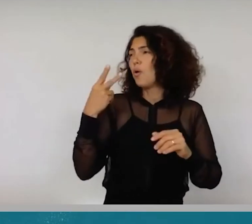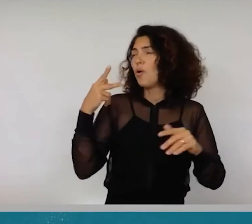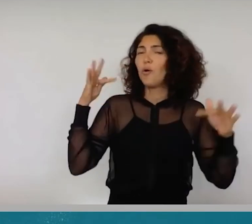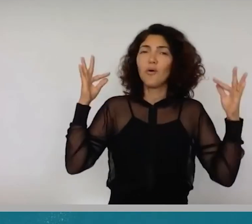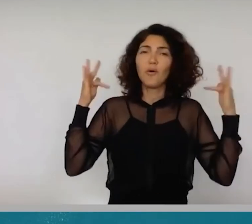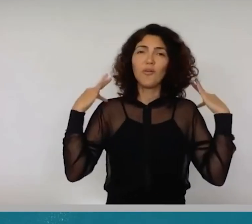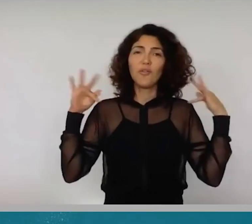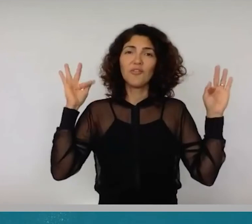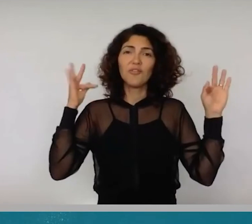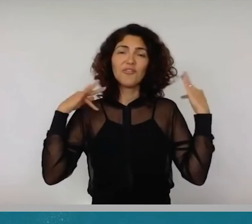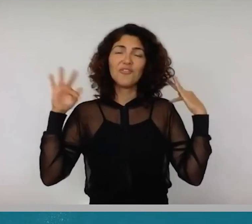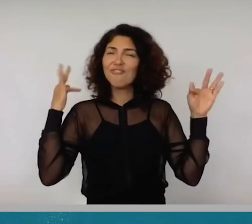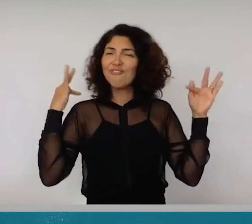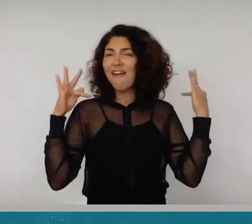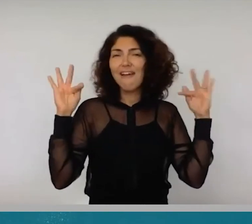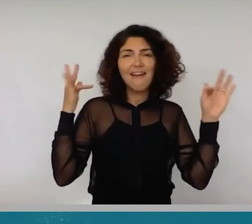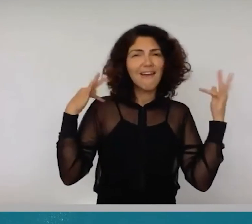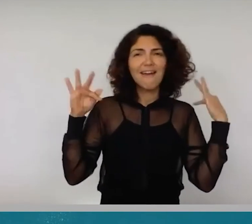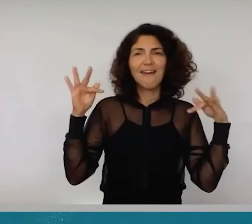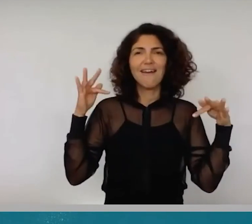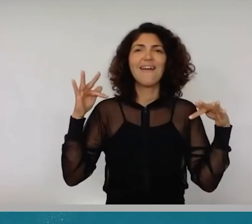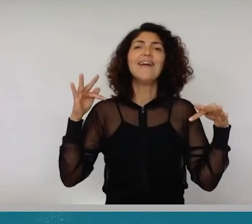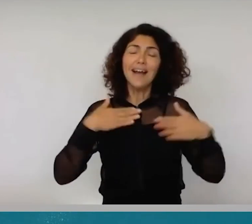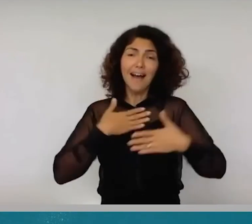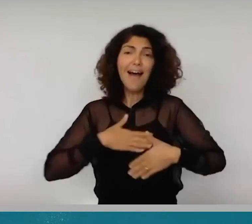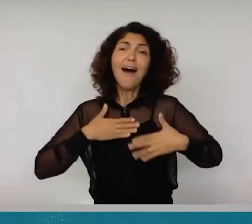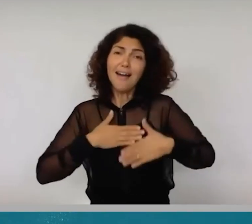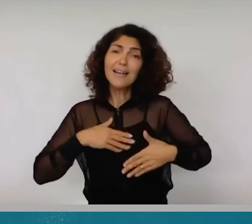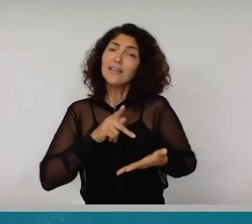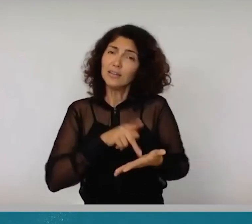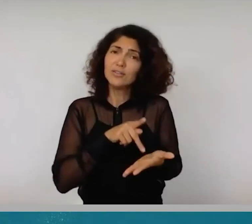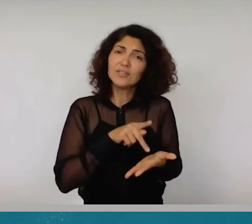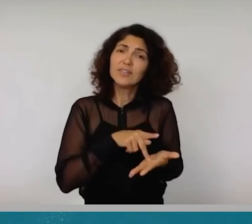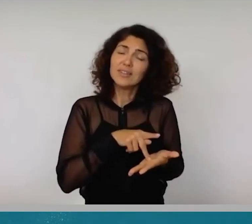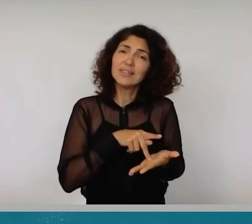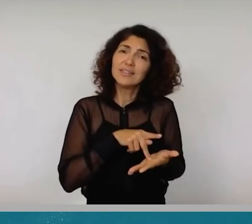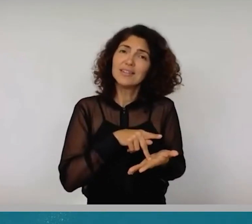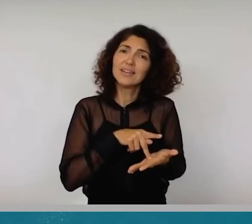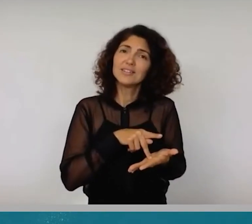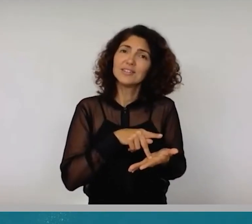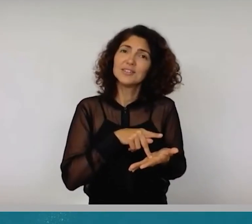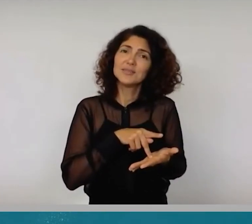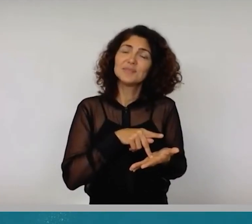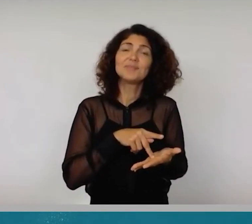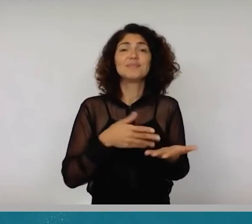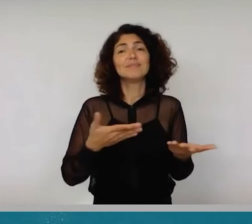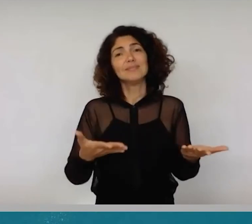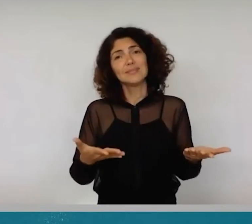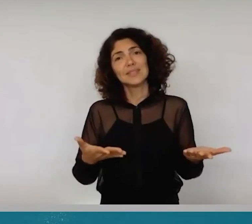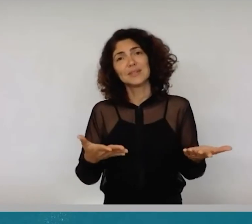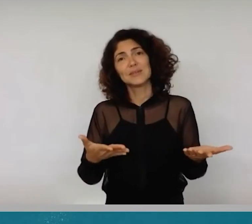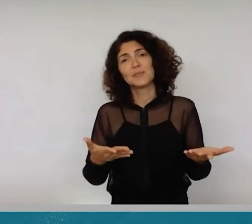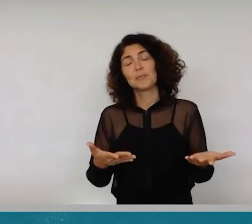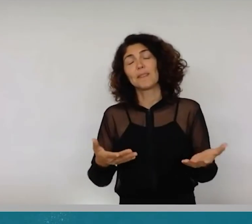vivendo assim nessas pequenas alegrias. E no tempo de Ló, comiam, bebiam, casavam, se davam-se em